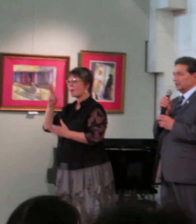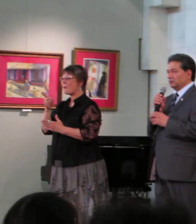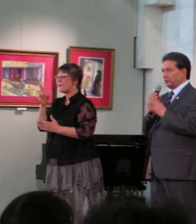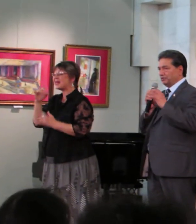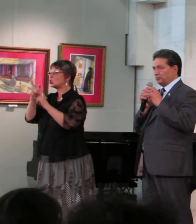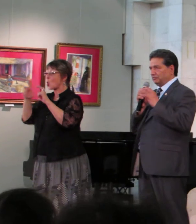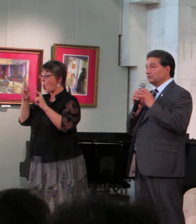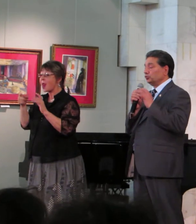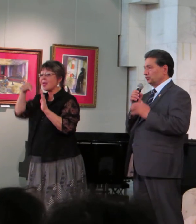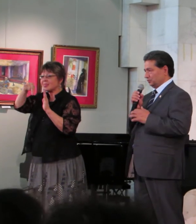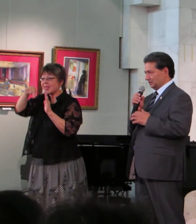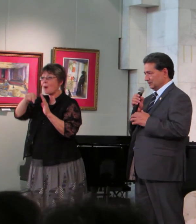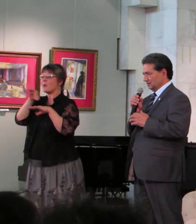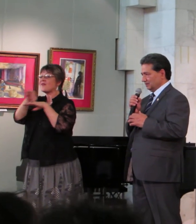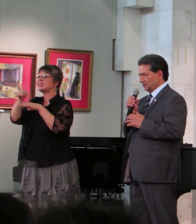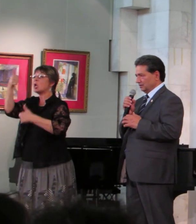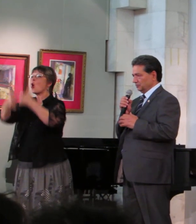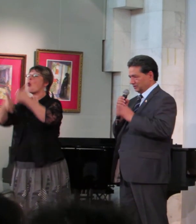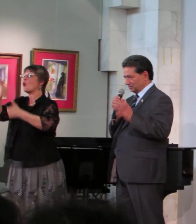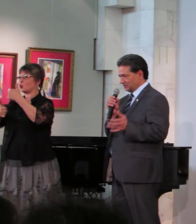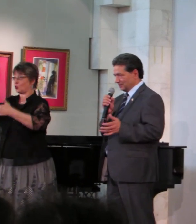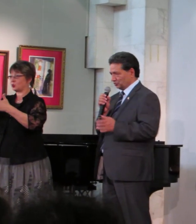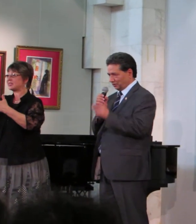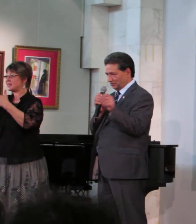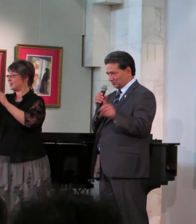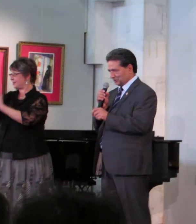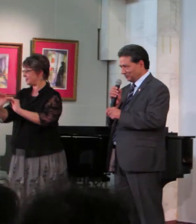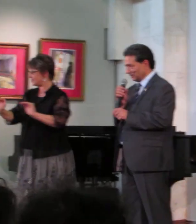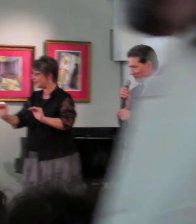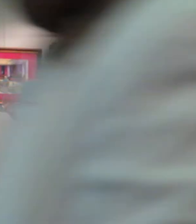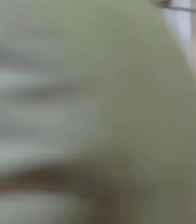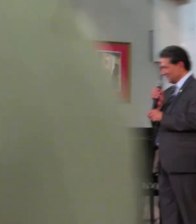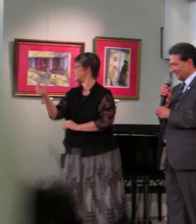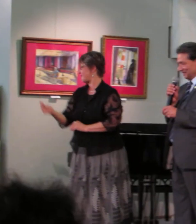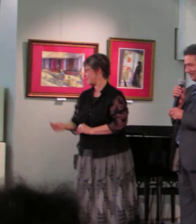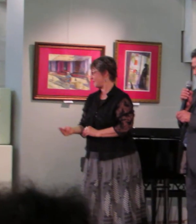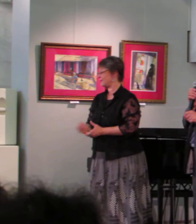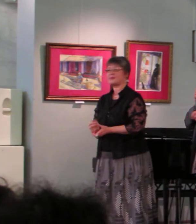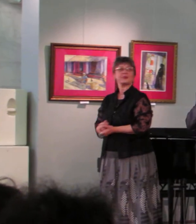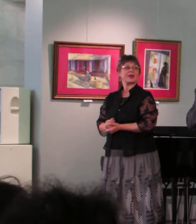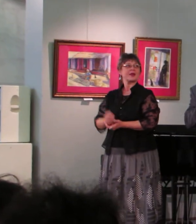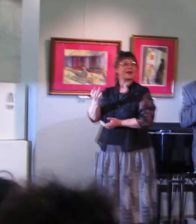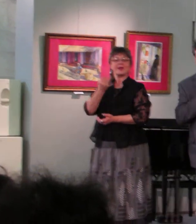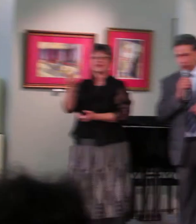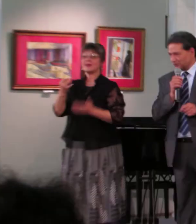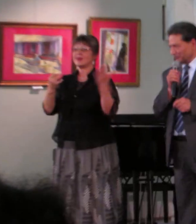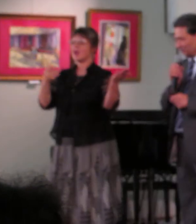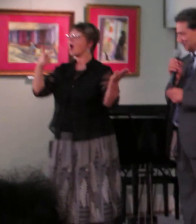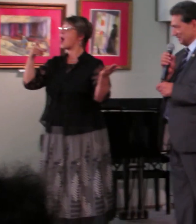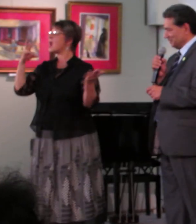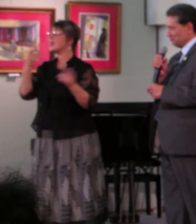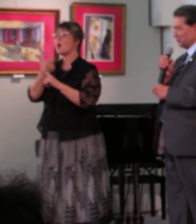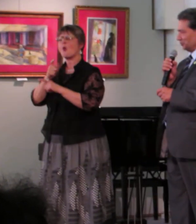там мы проводили конкурс среди детей, которые рисовали. И Галина